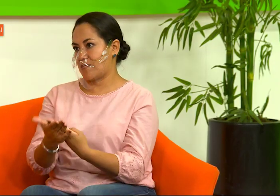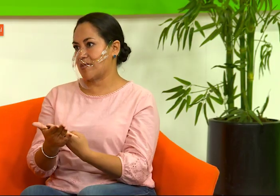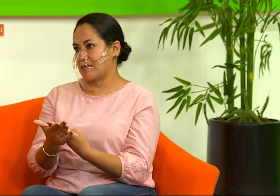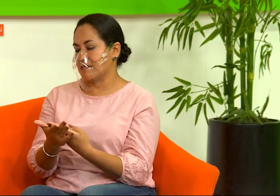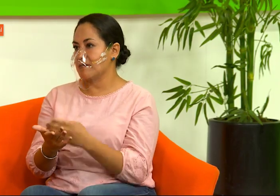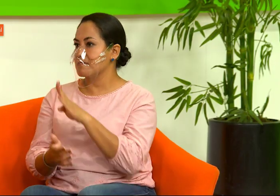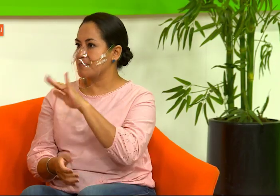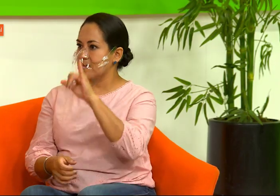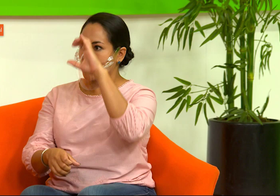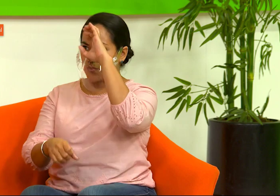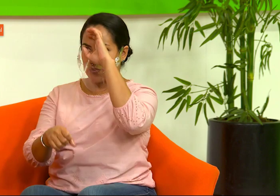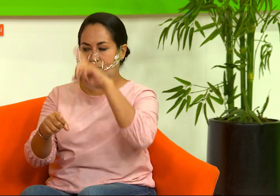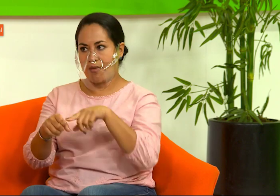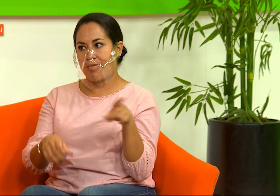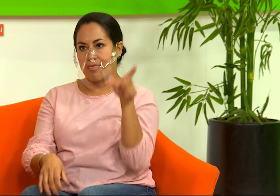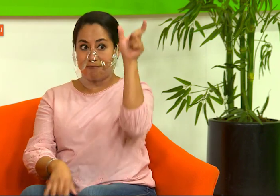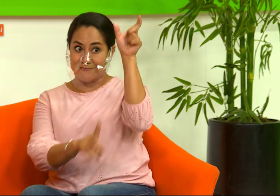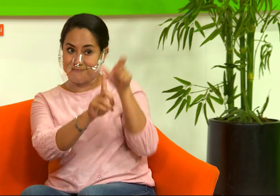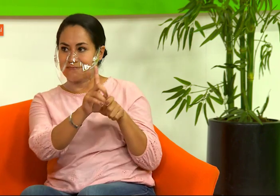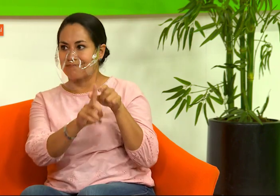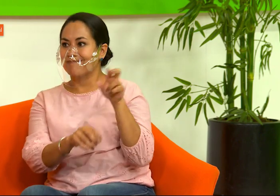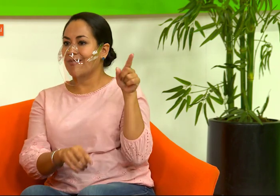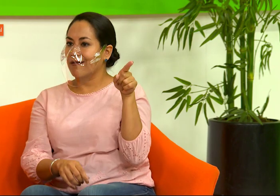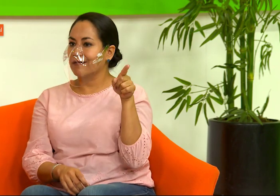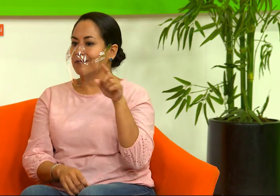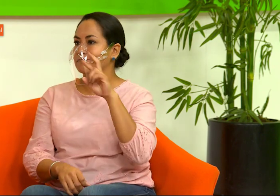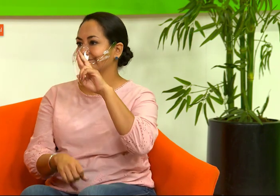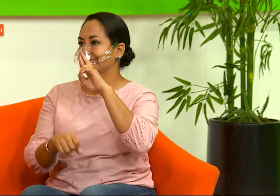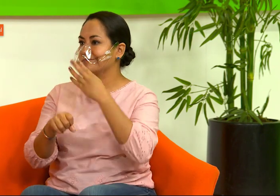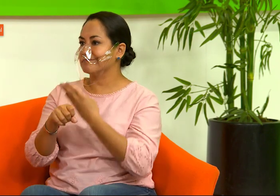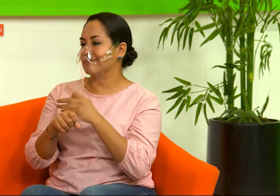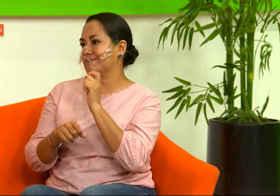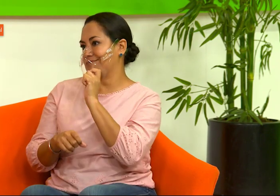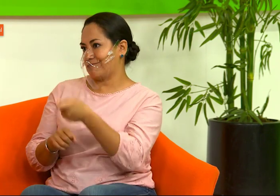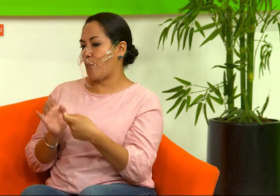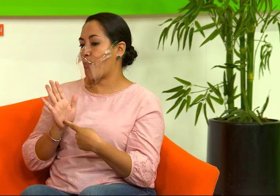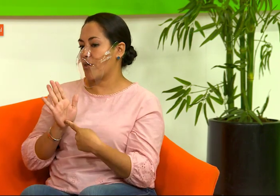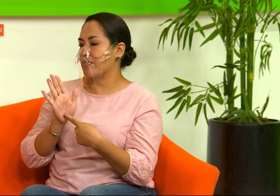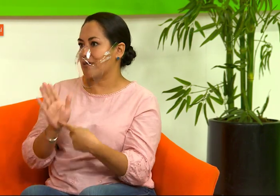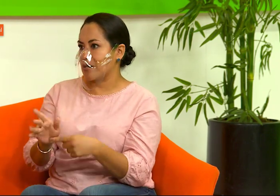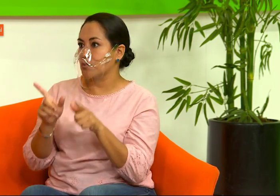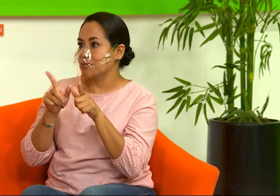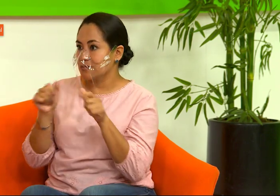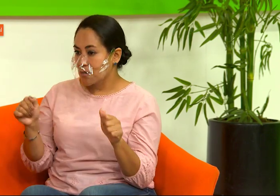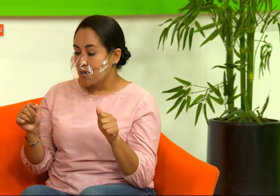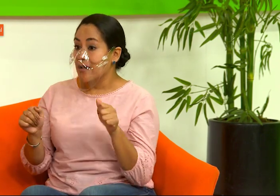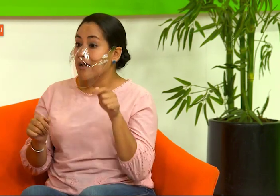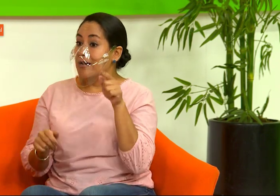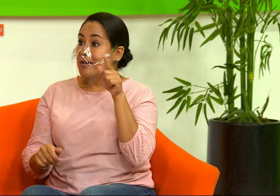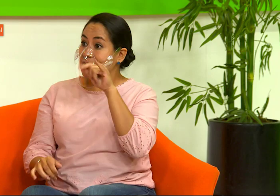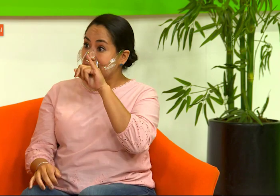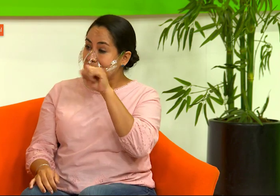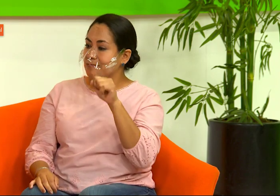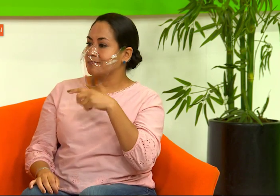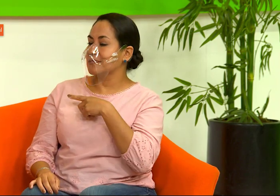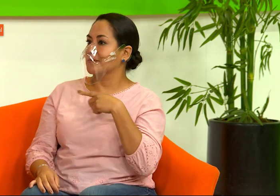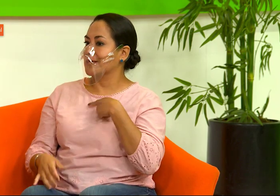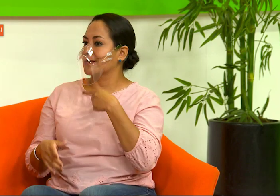del instructor sordo, bueno, primeramente tendría que ser bilingüe, conocer de la cultura, porque él es el